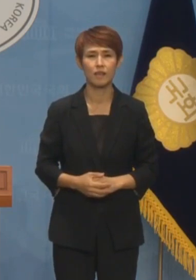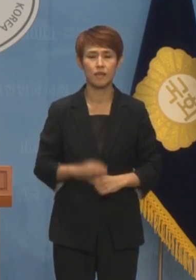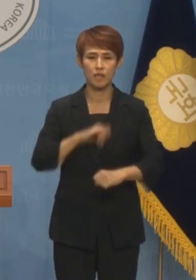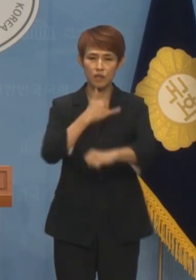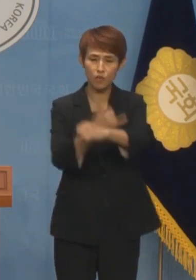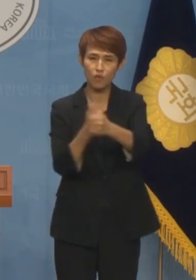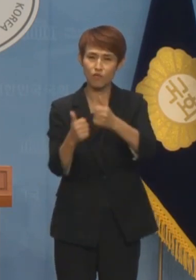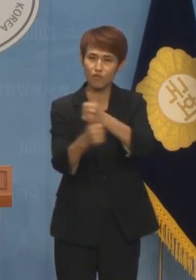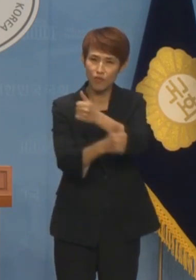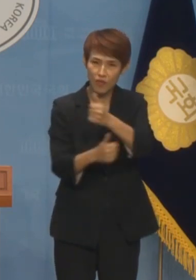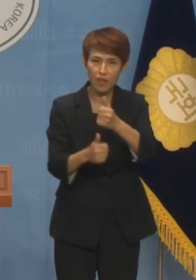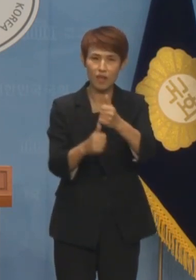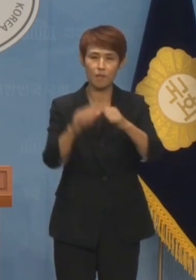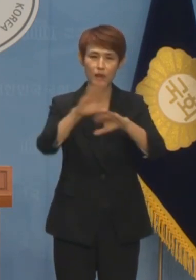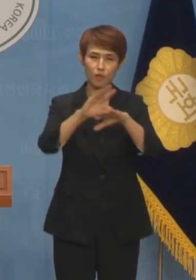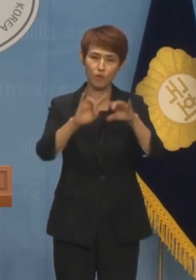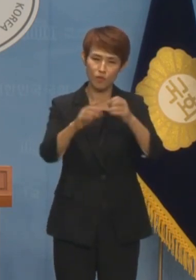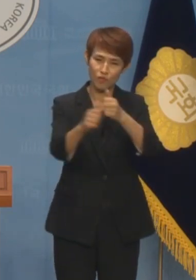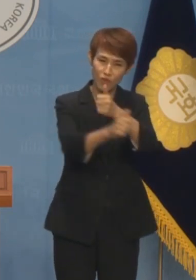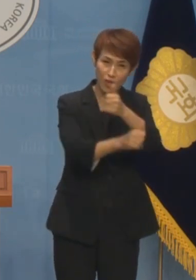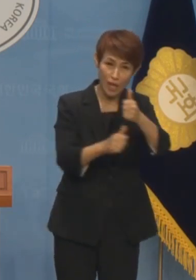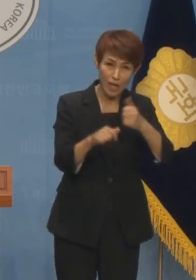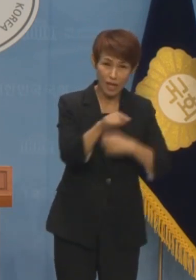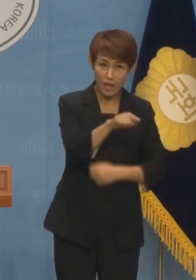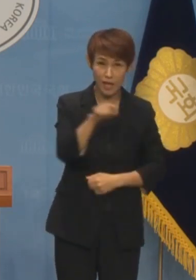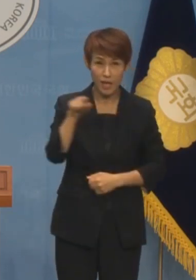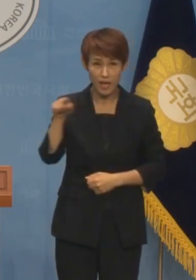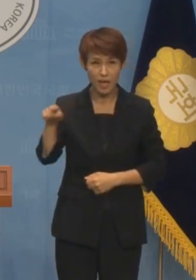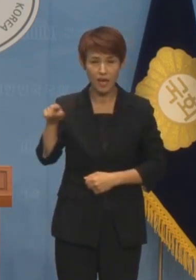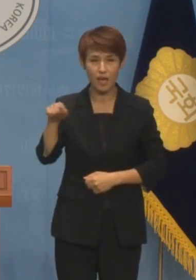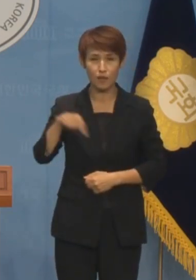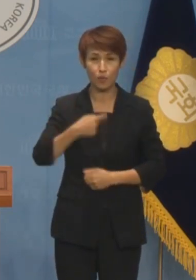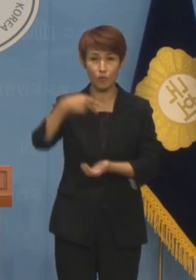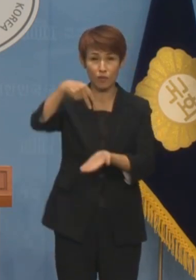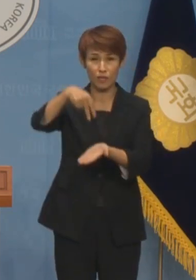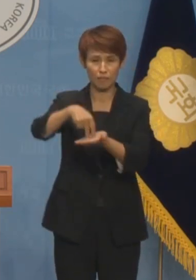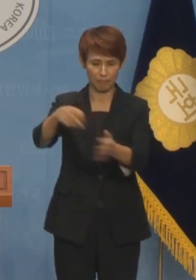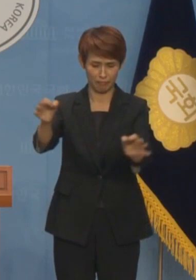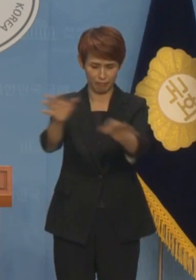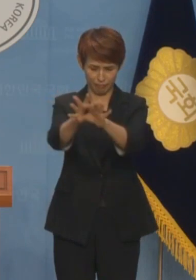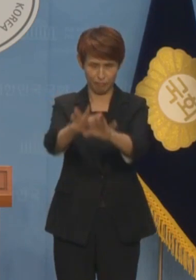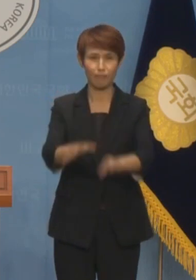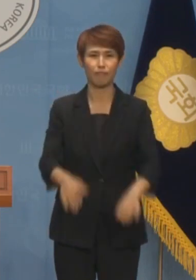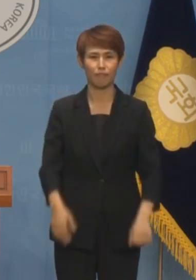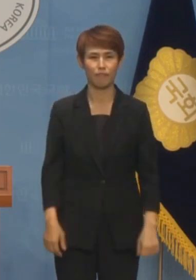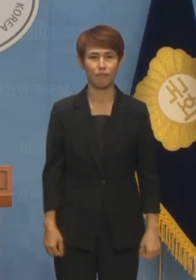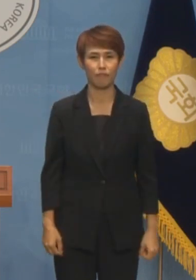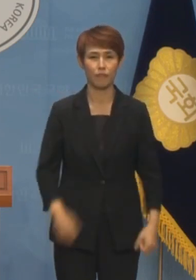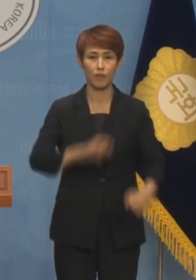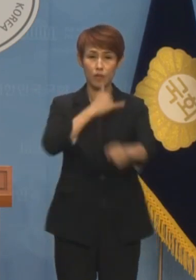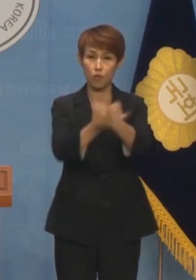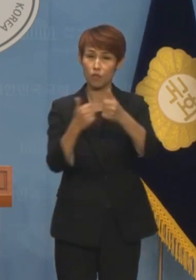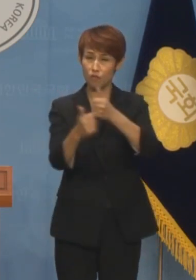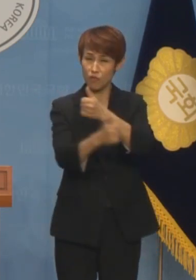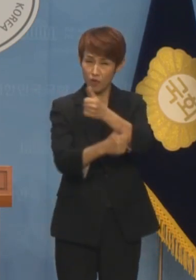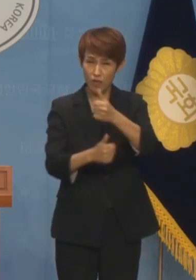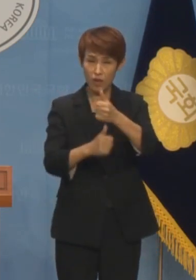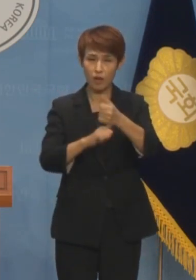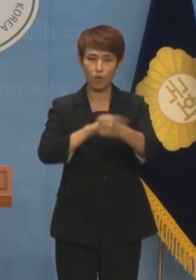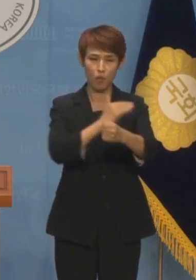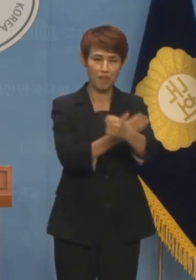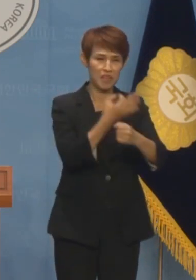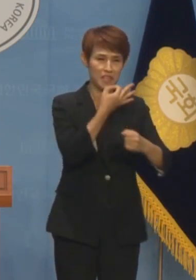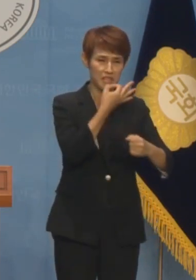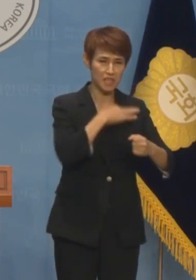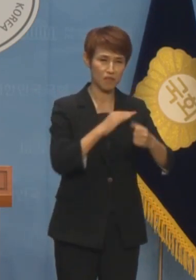권익위, 방통위의 공통점은 이제 독립성 몰살입니다. 인권위에서 인권위, 권익위에서